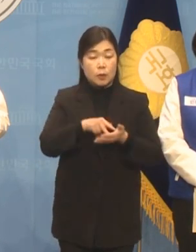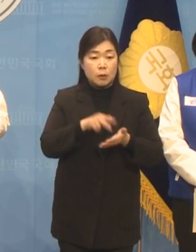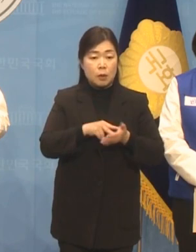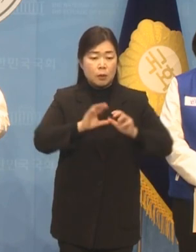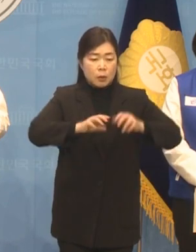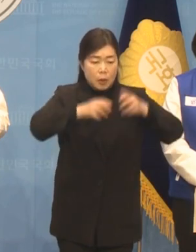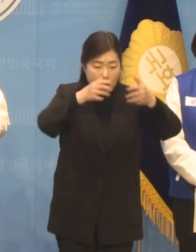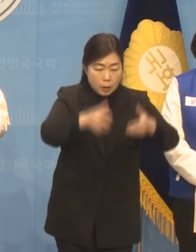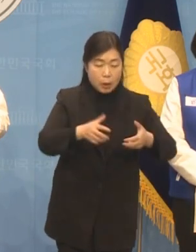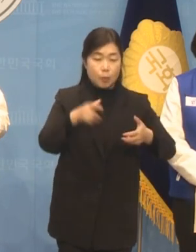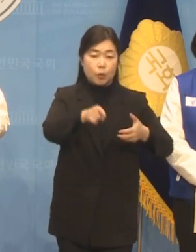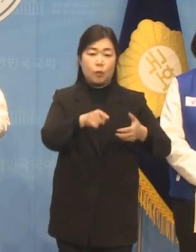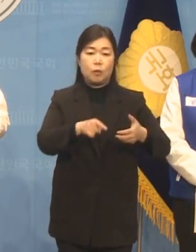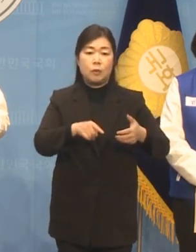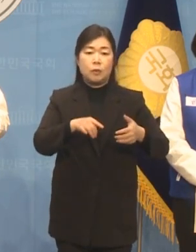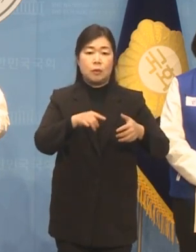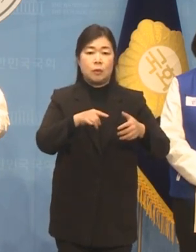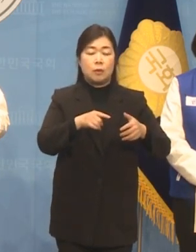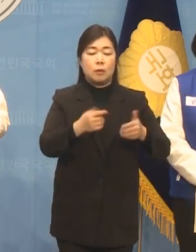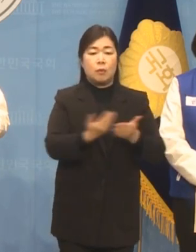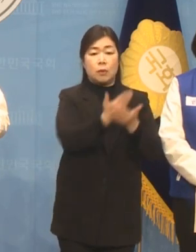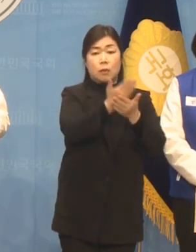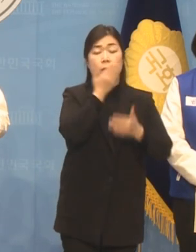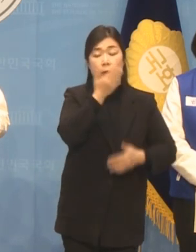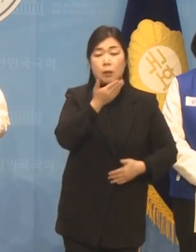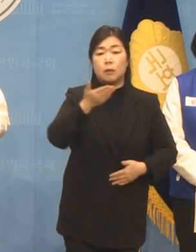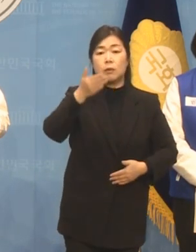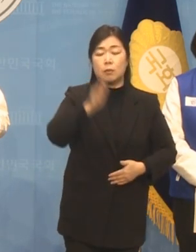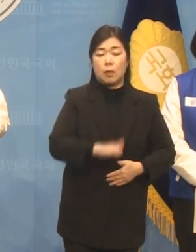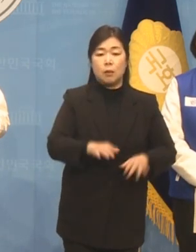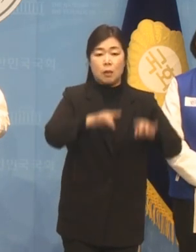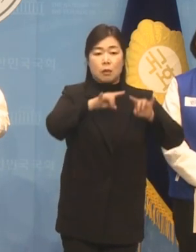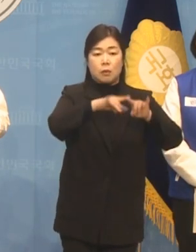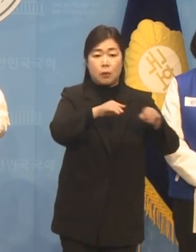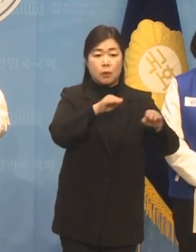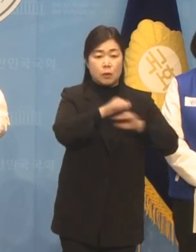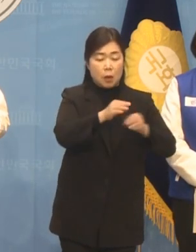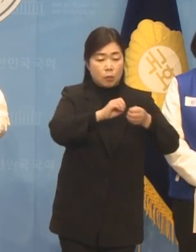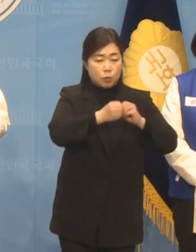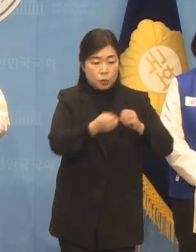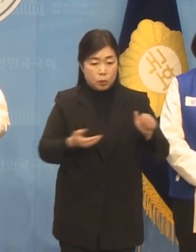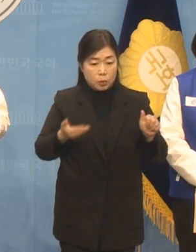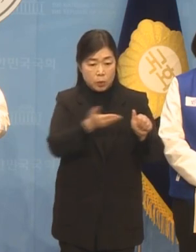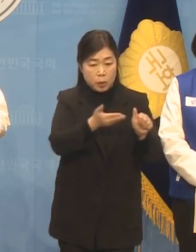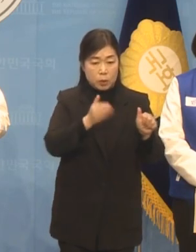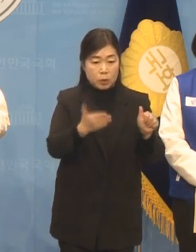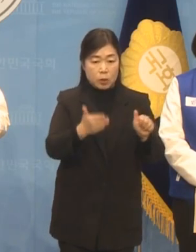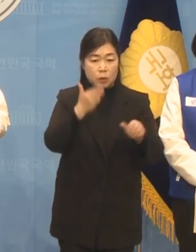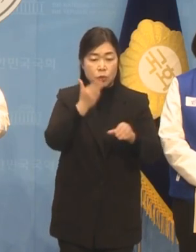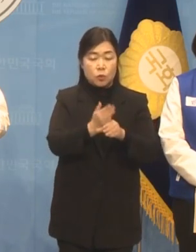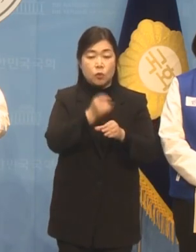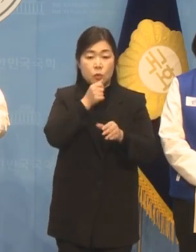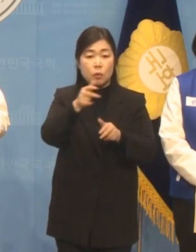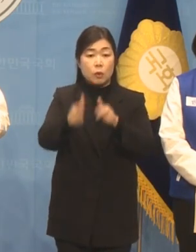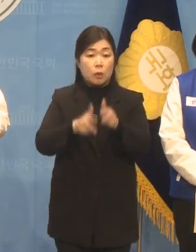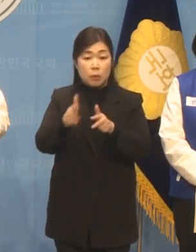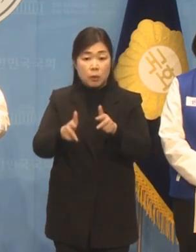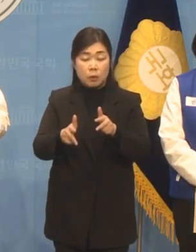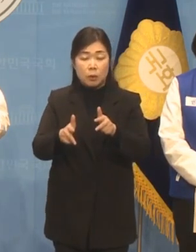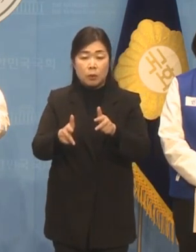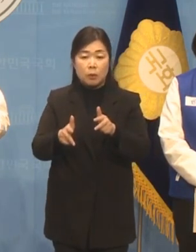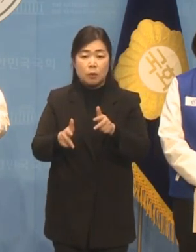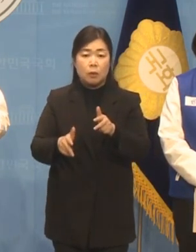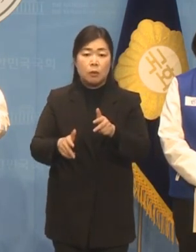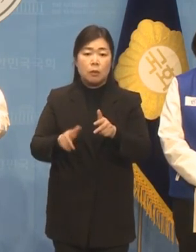발전하고 있으나 전기차 부품 소재를 공급해야 할 중소기업들의 소부장